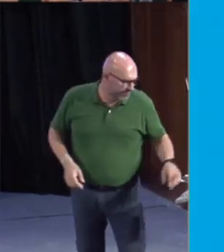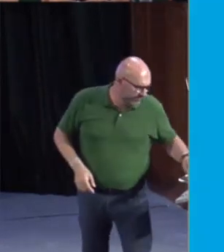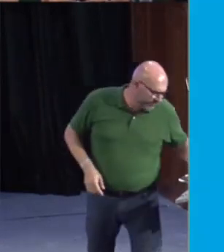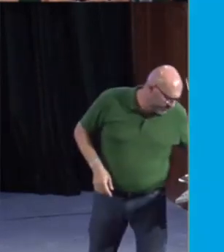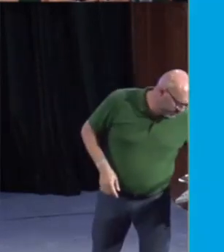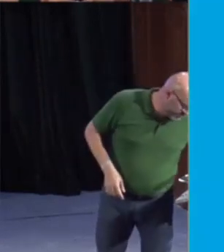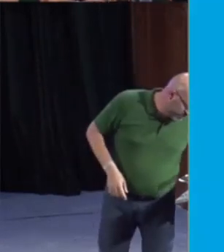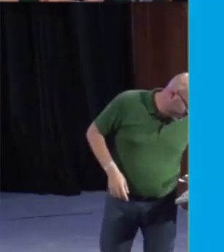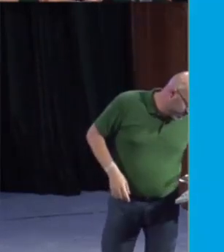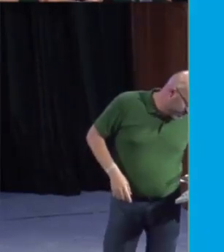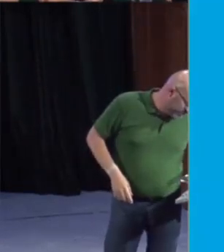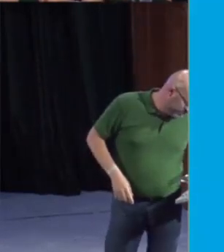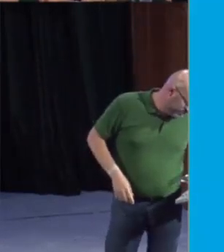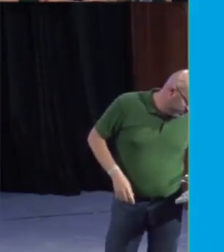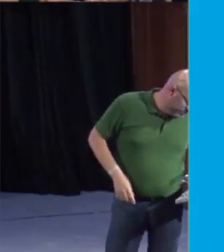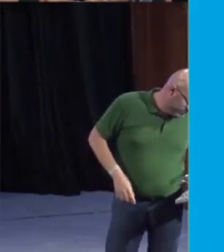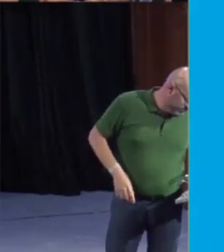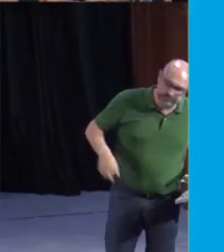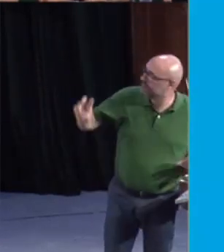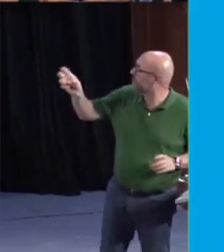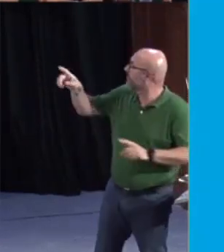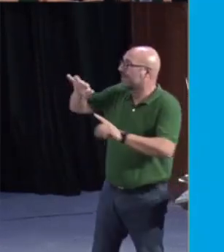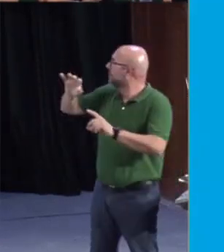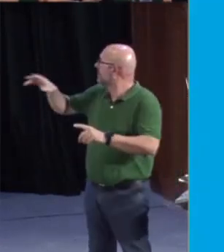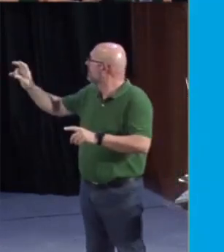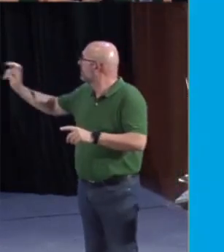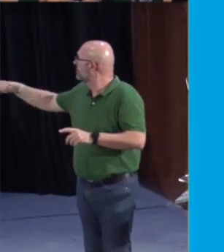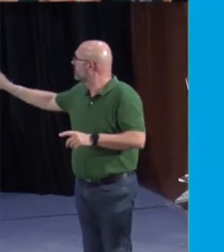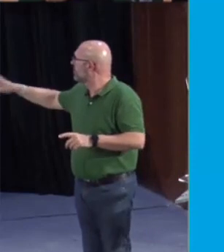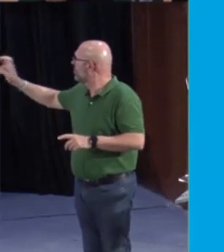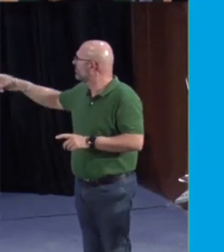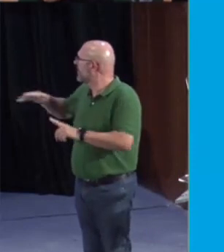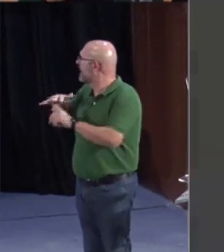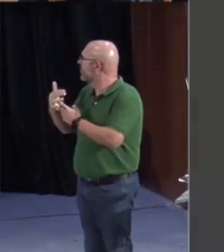Ah, mira la pregunta. Espera, espera. Pero no funciona. Medios no disponibles.